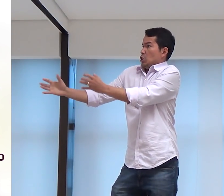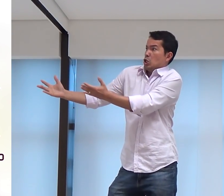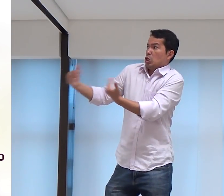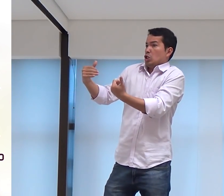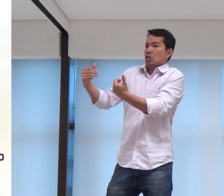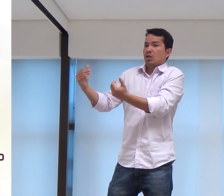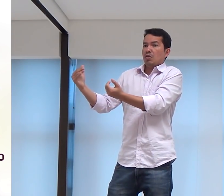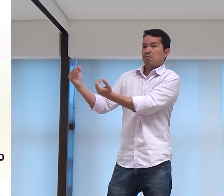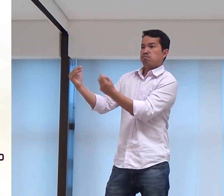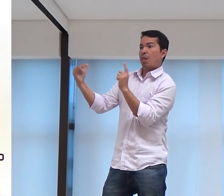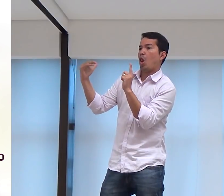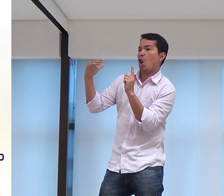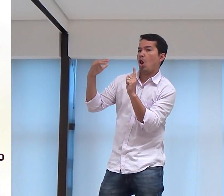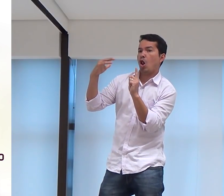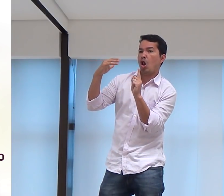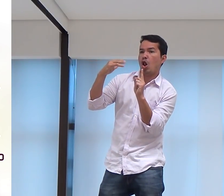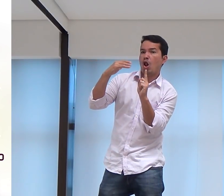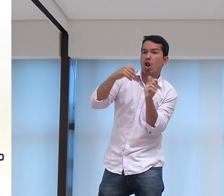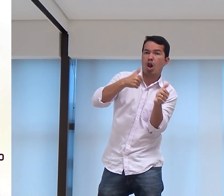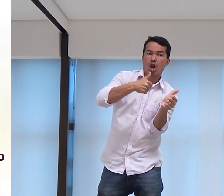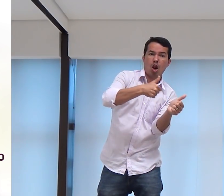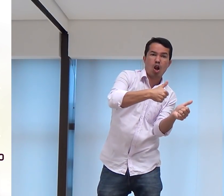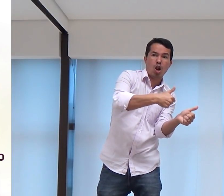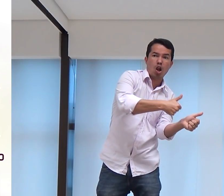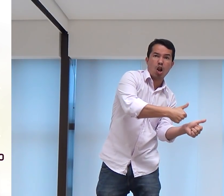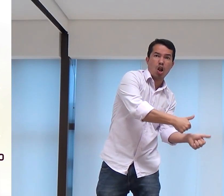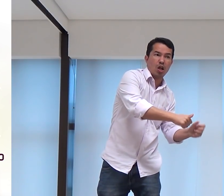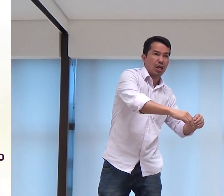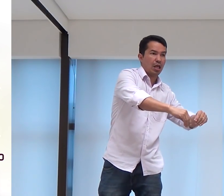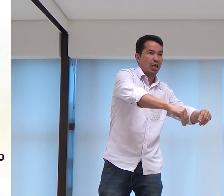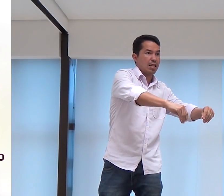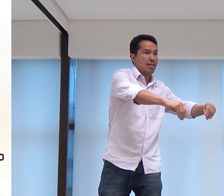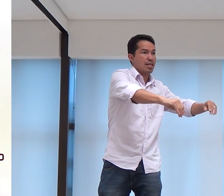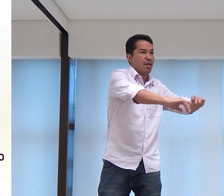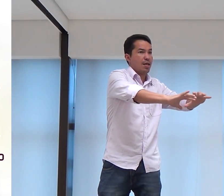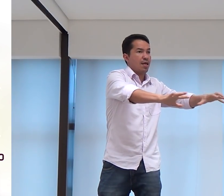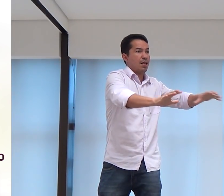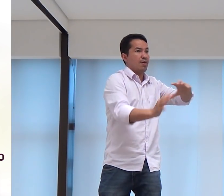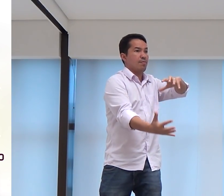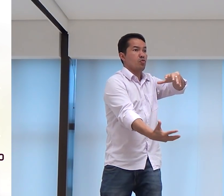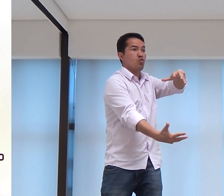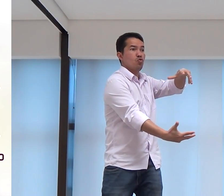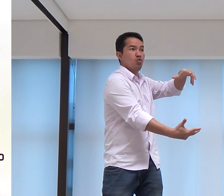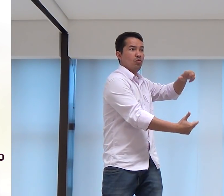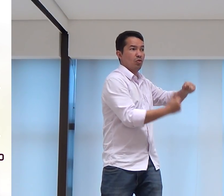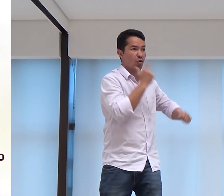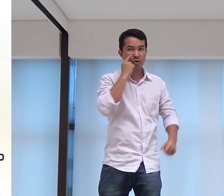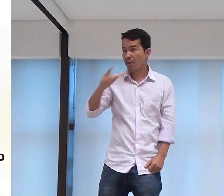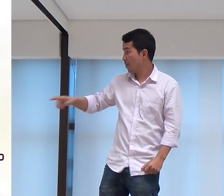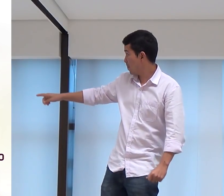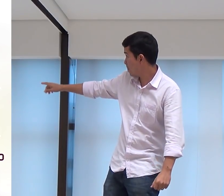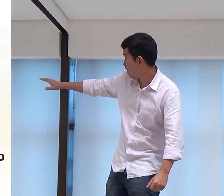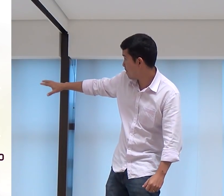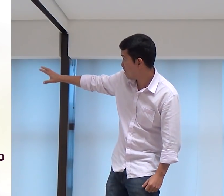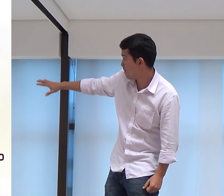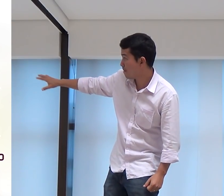O dragão tentaria levar todos os seres celestes até a terra, até o mundo. Você vê